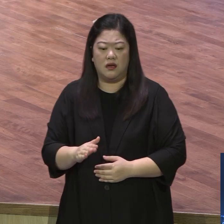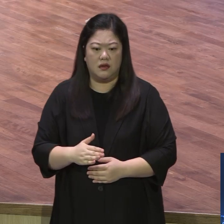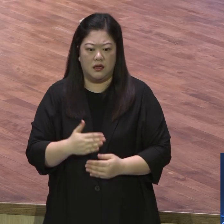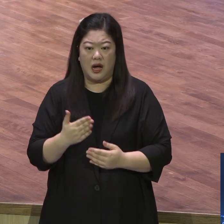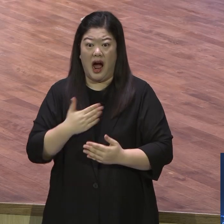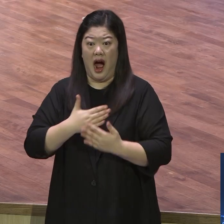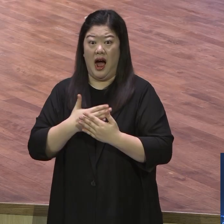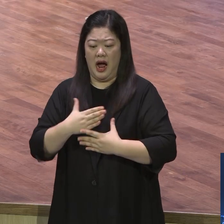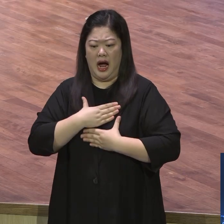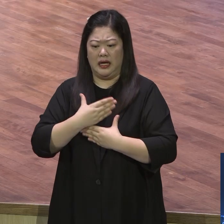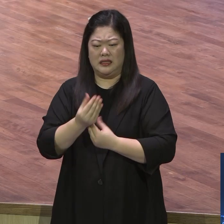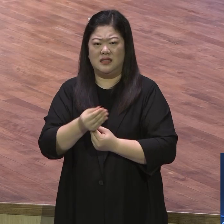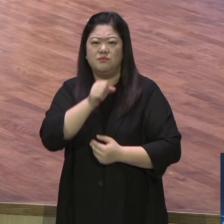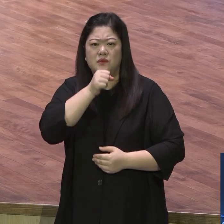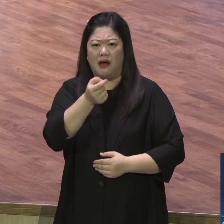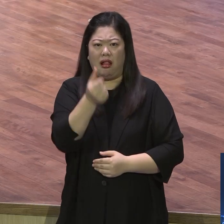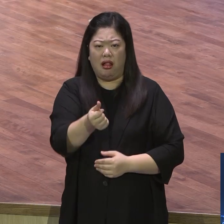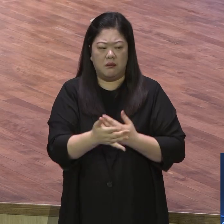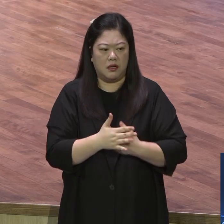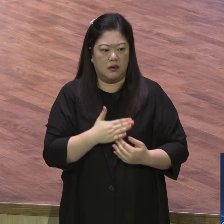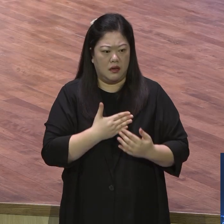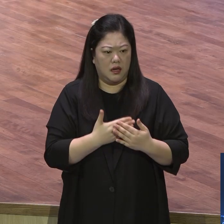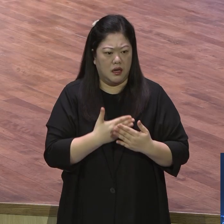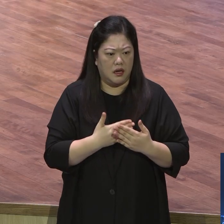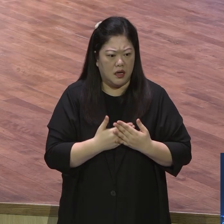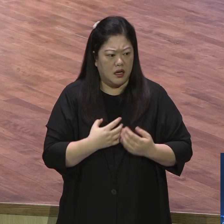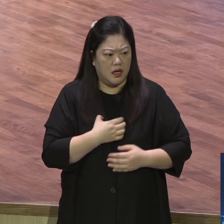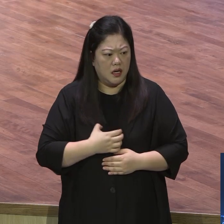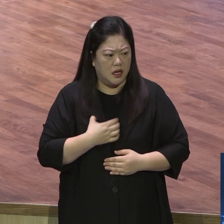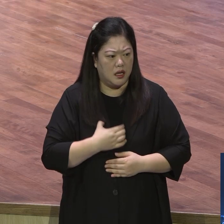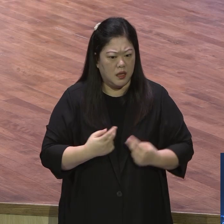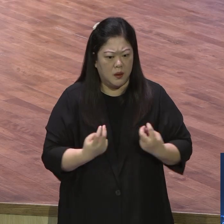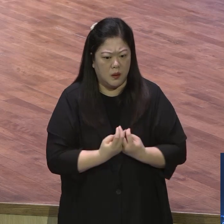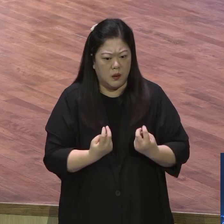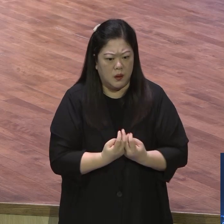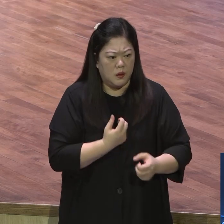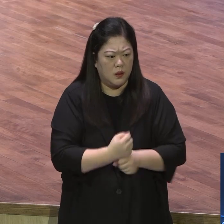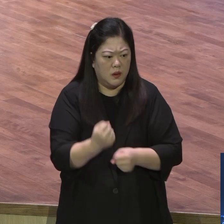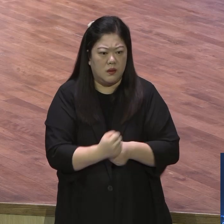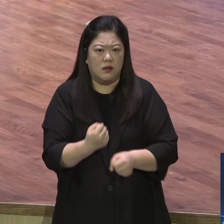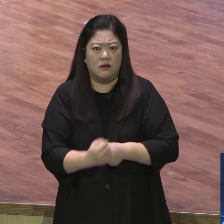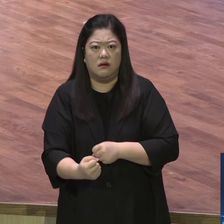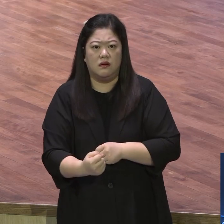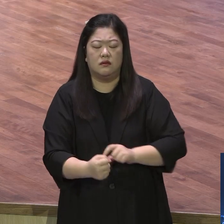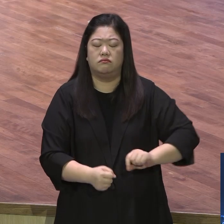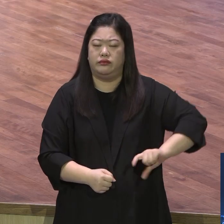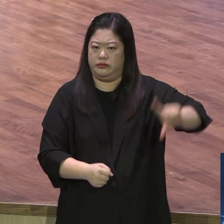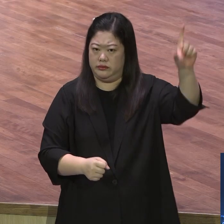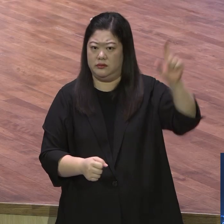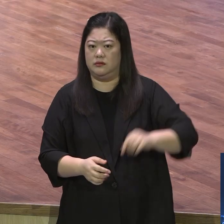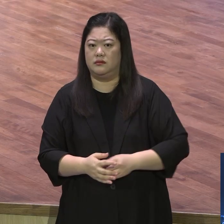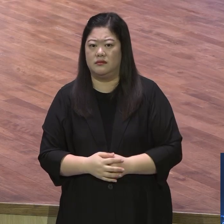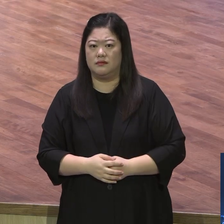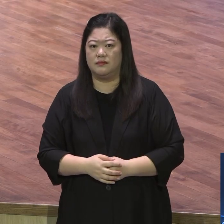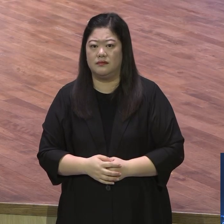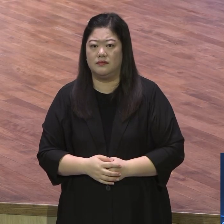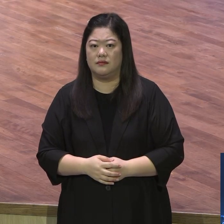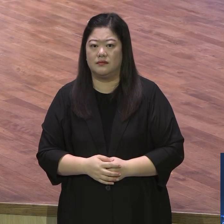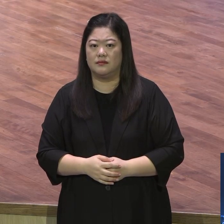불안 초조 염려 근심 속에서 그렇게 살 수밖에 없습니다 안타까운 것은 모든